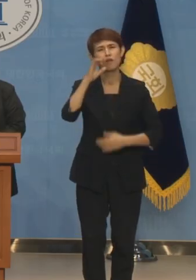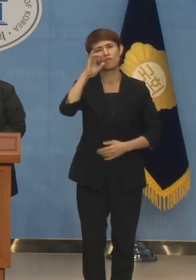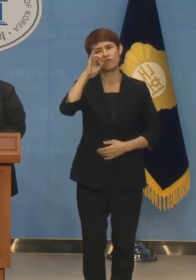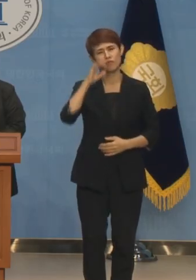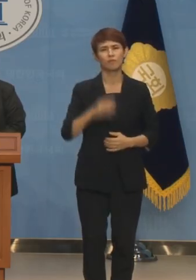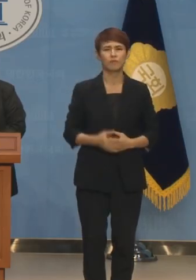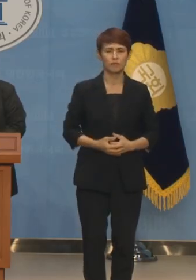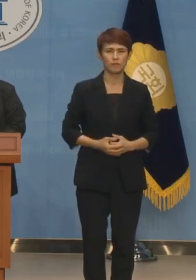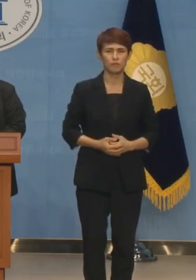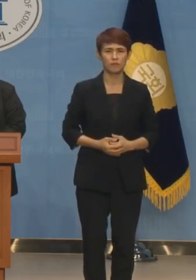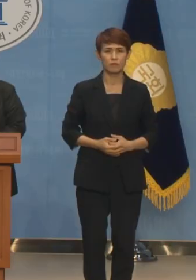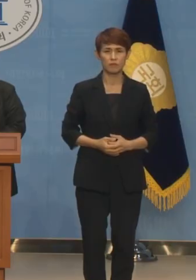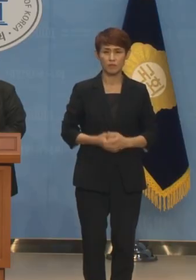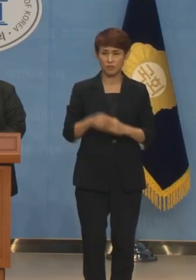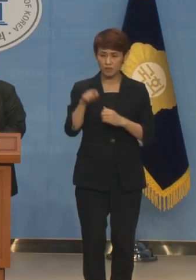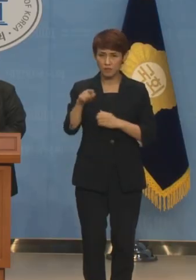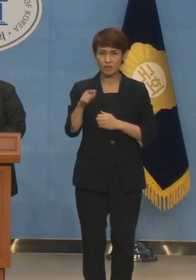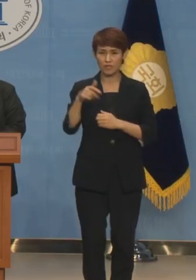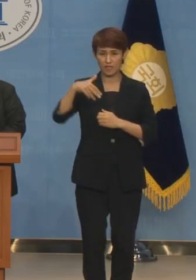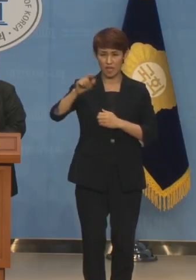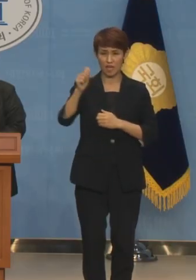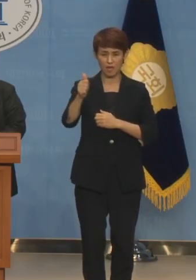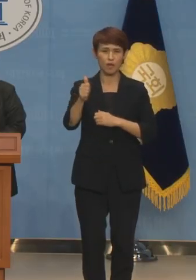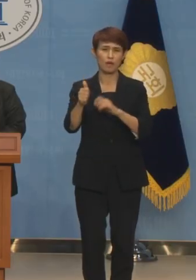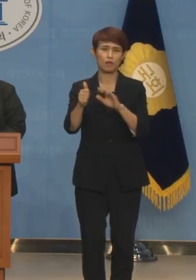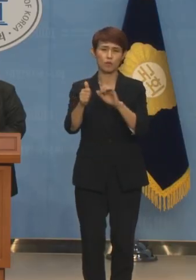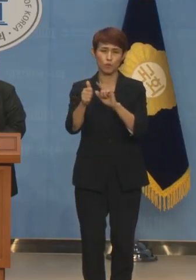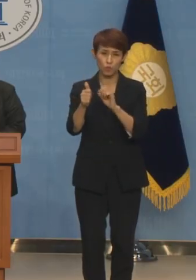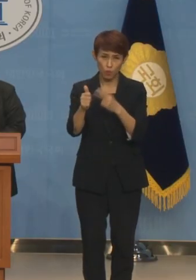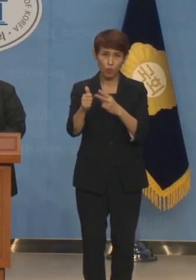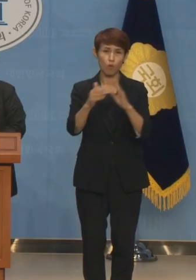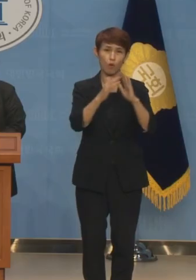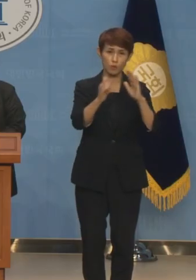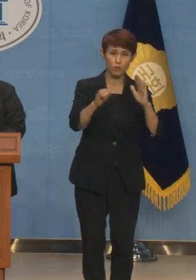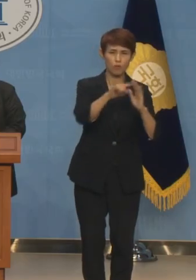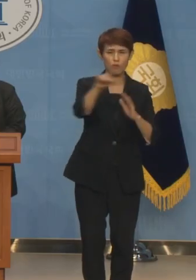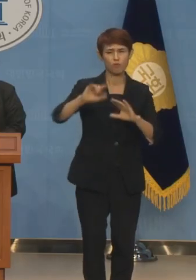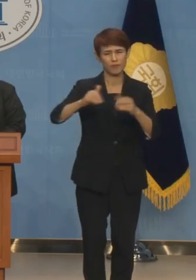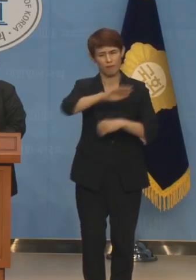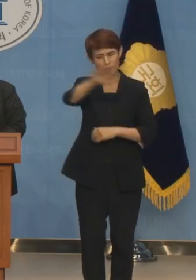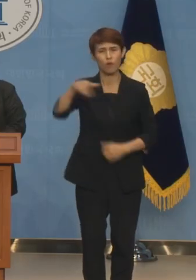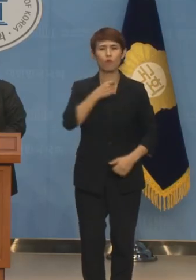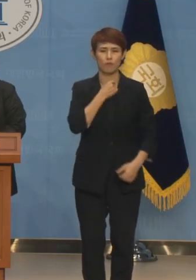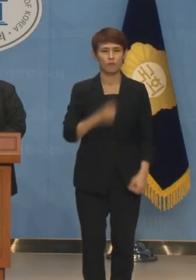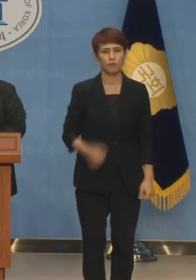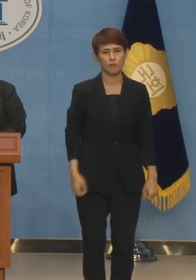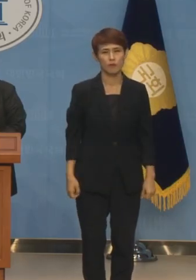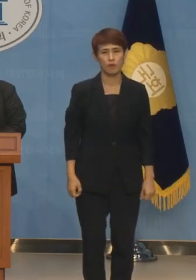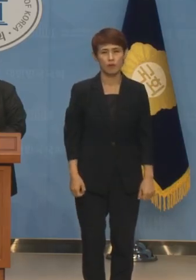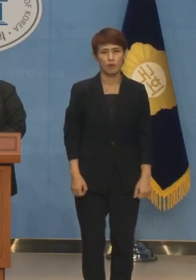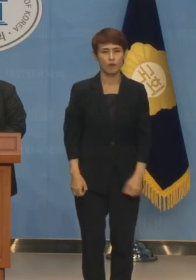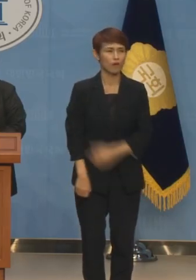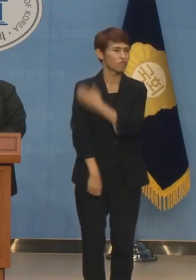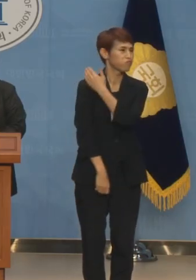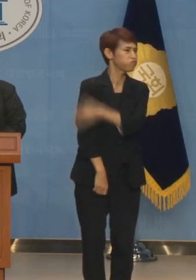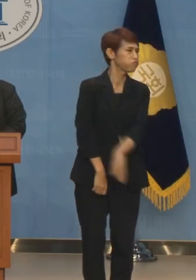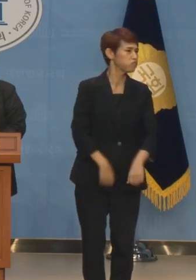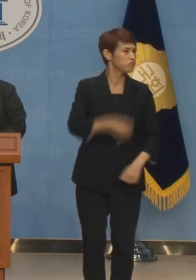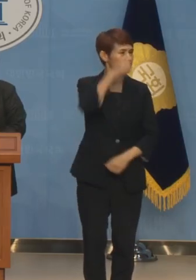싶다는 것이 유가족을 포함한 온 국민의 바람입니다. 이를 외면하고